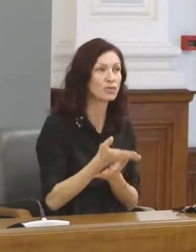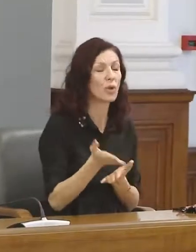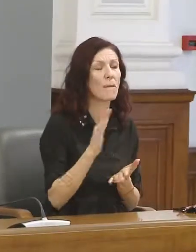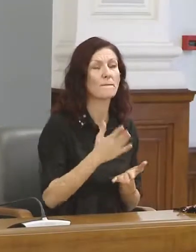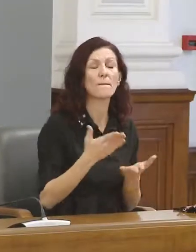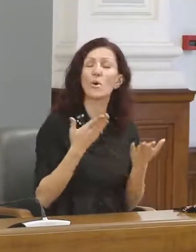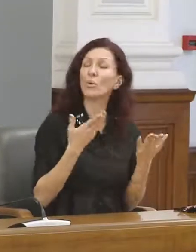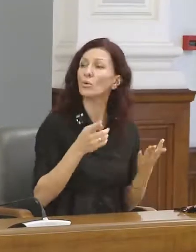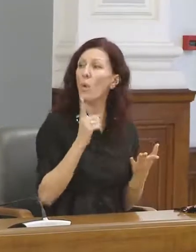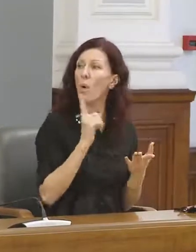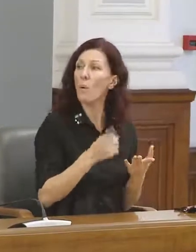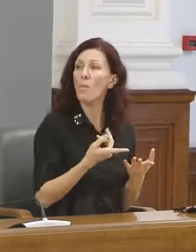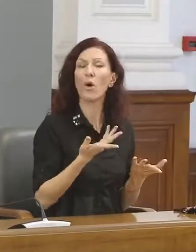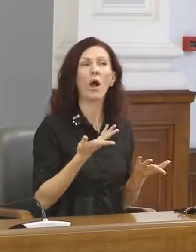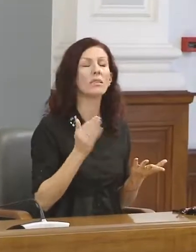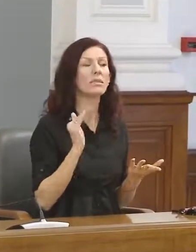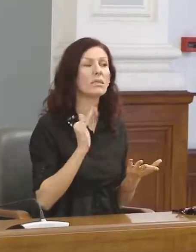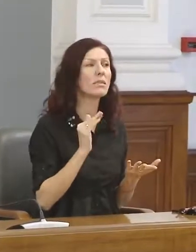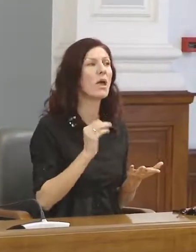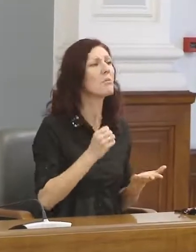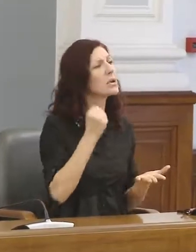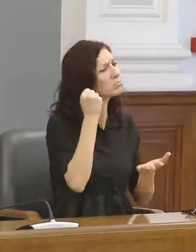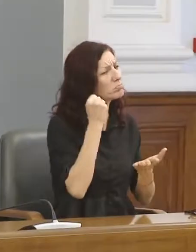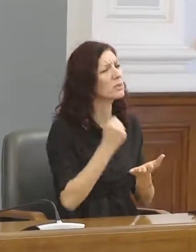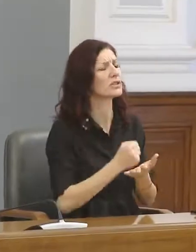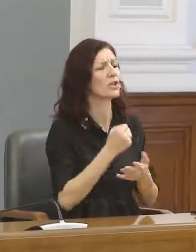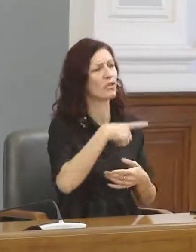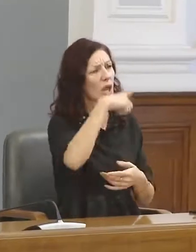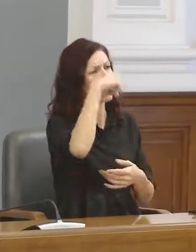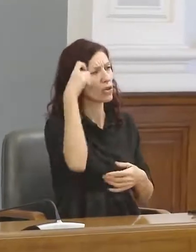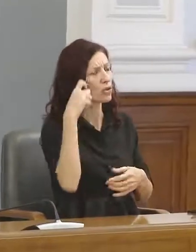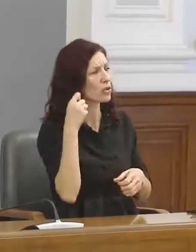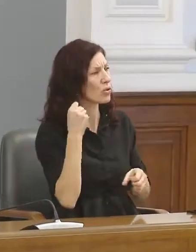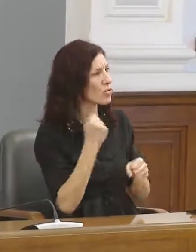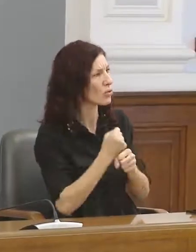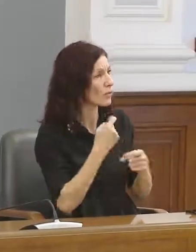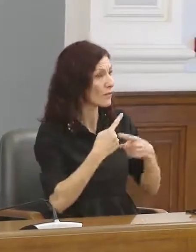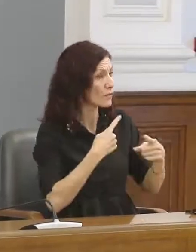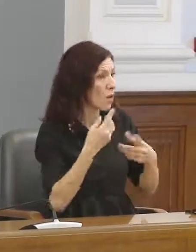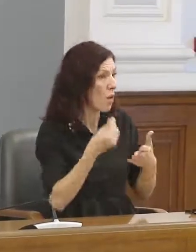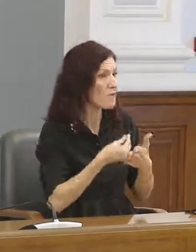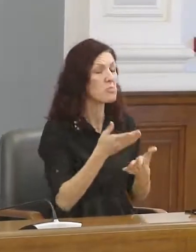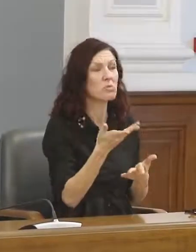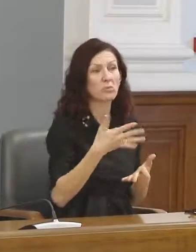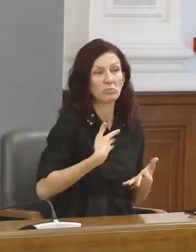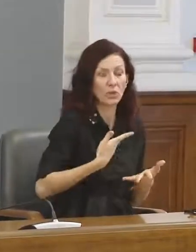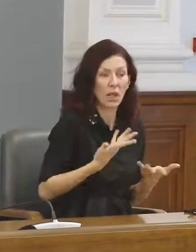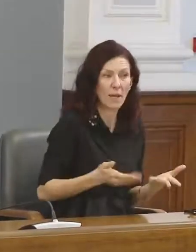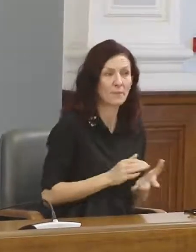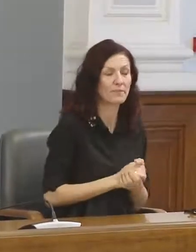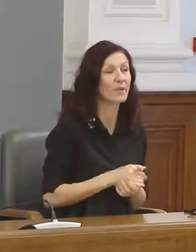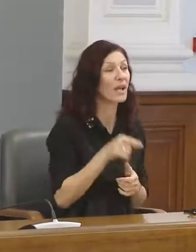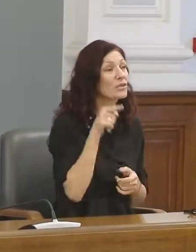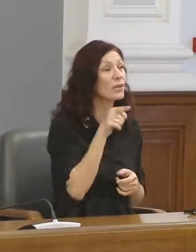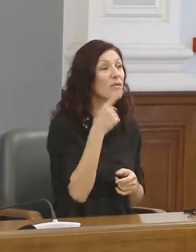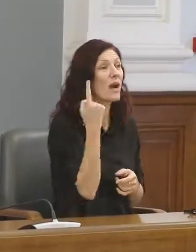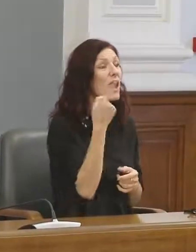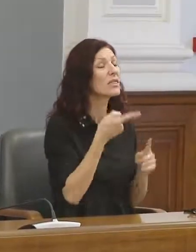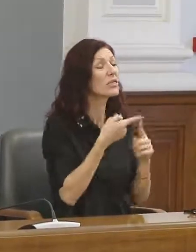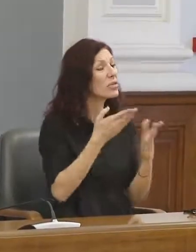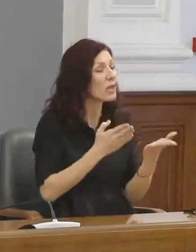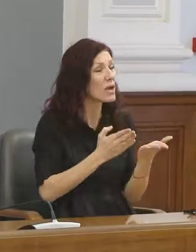бъдат назначени на трудов договор, тези, които биха желали. Така че това е един от